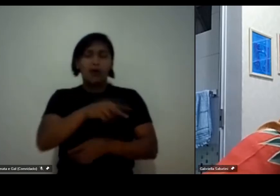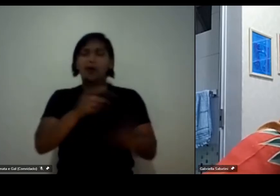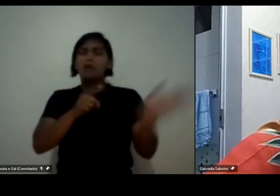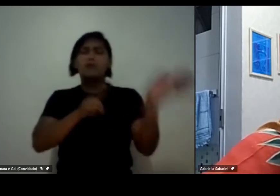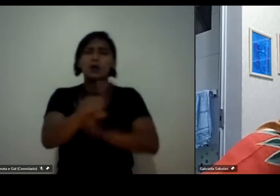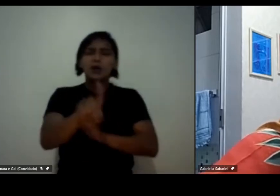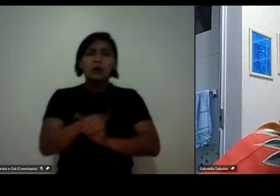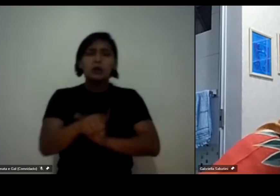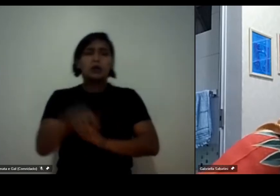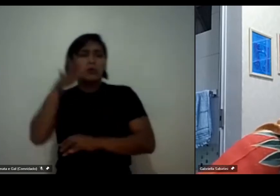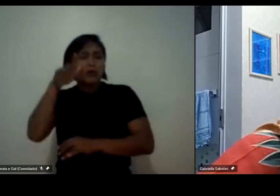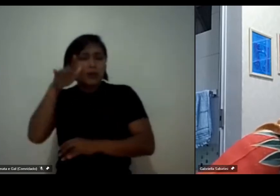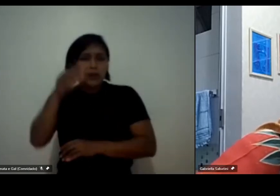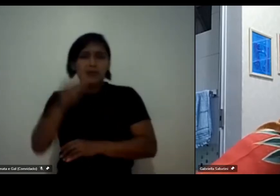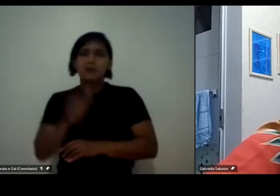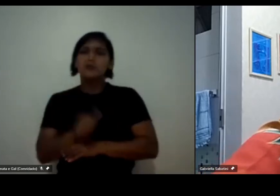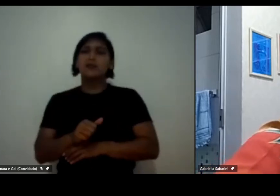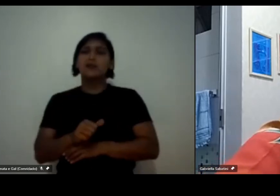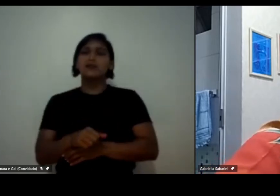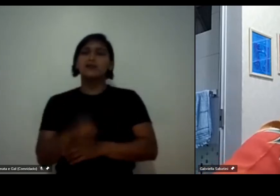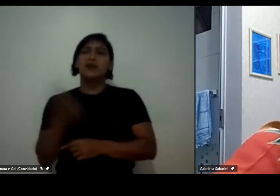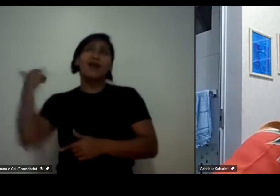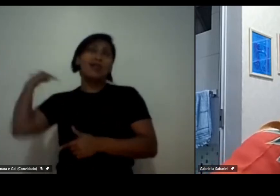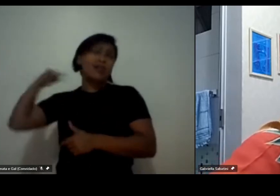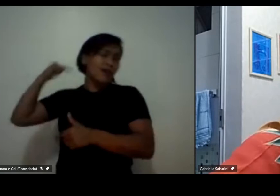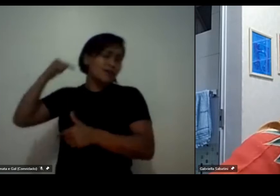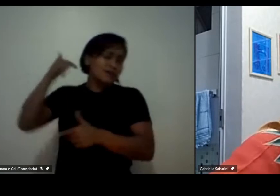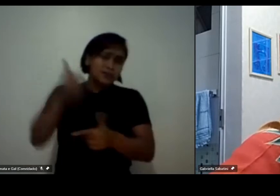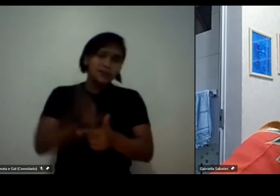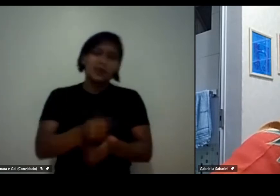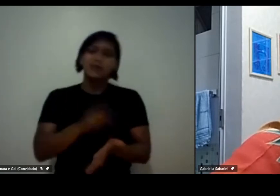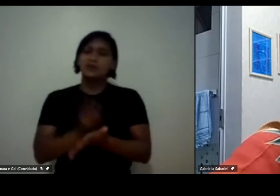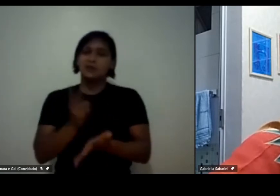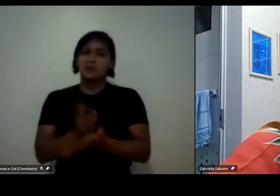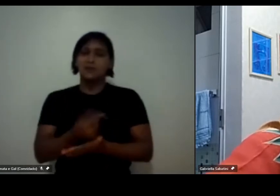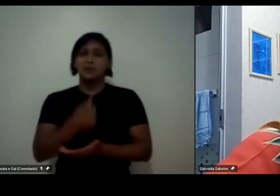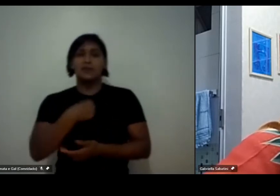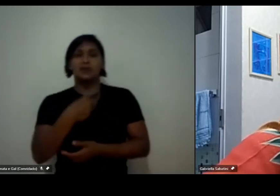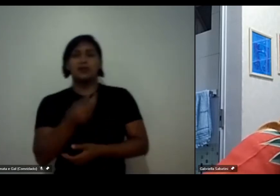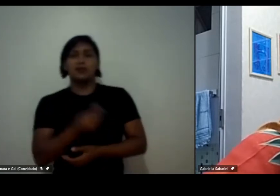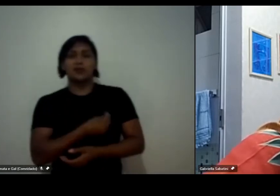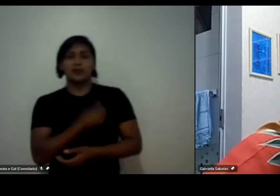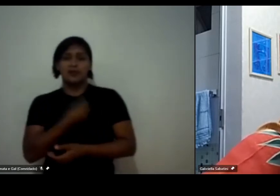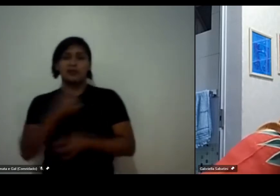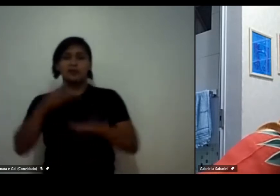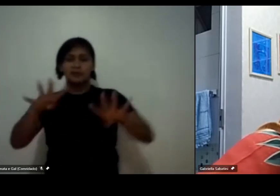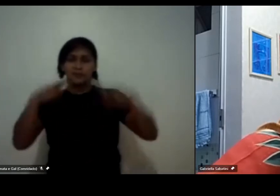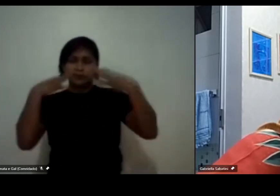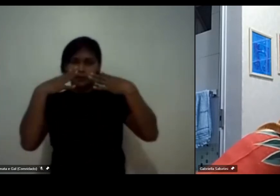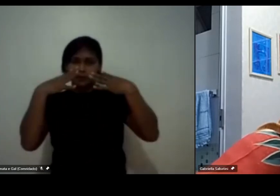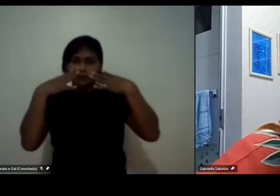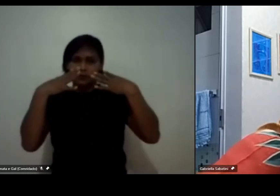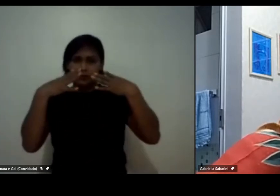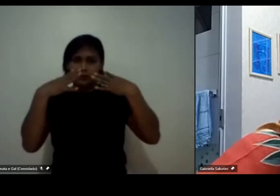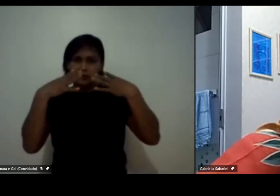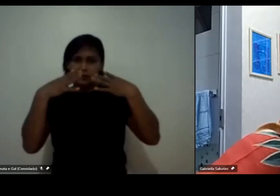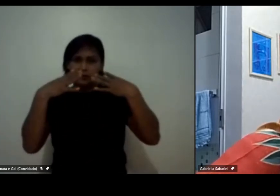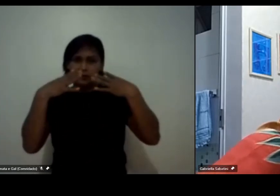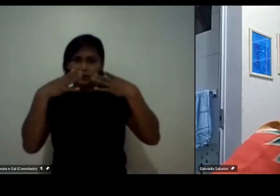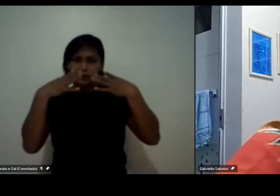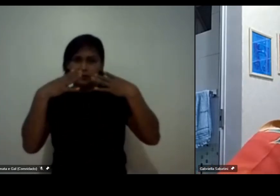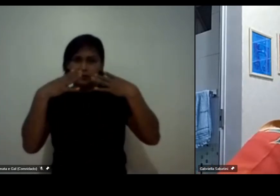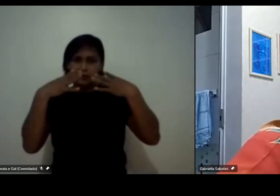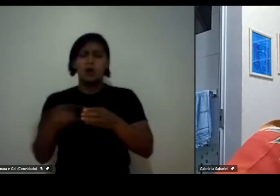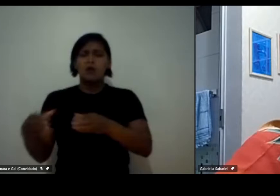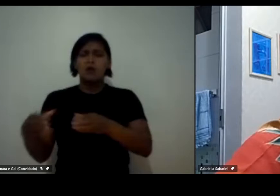de curiosidade. E sempre foi assim. A minha existência chama atenção, porque eu